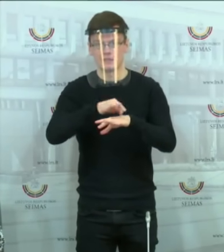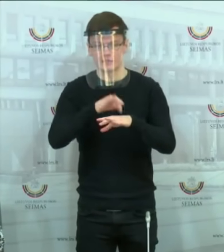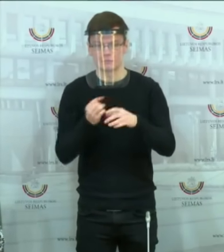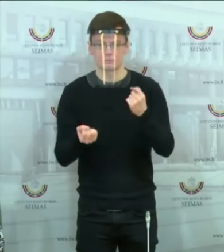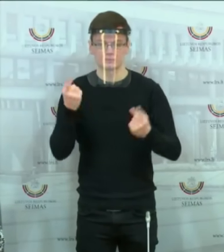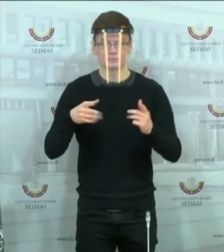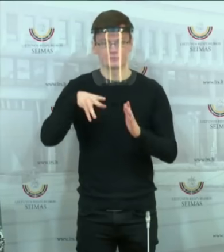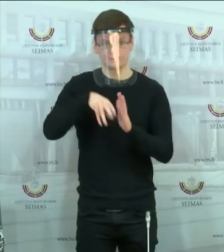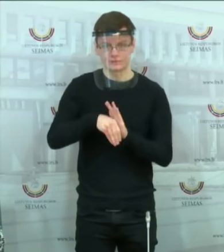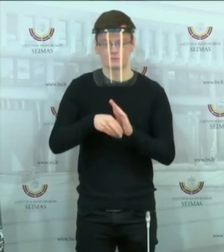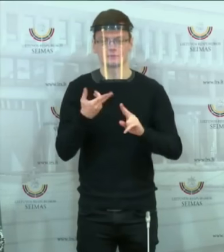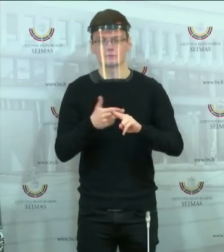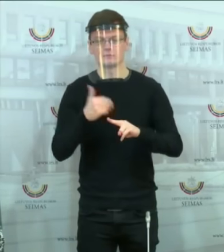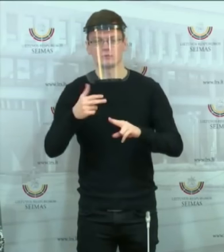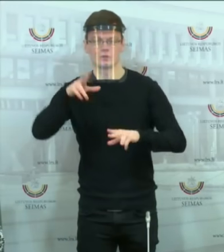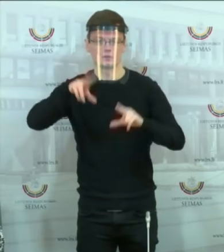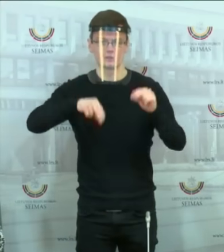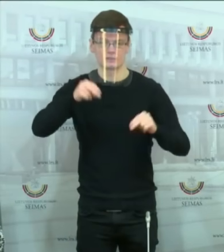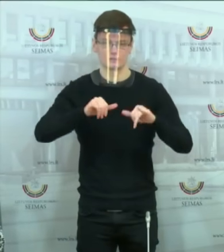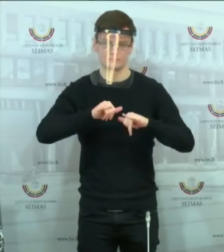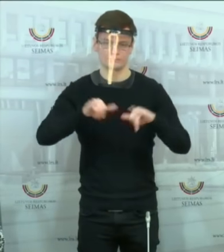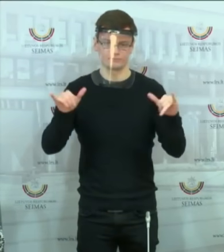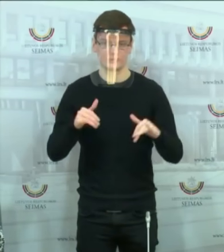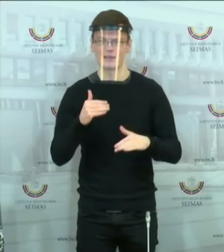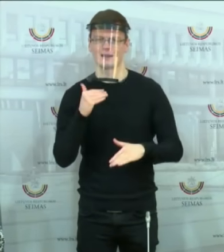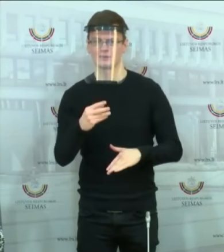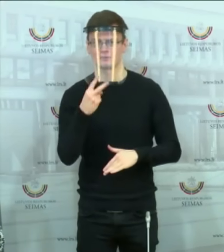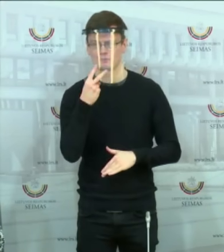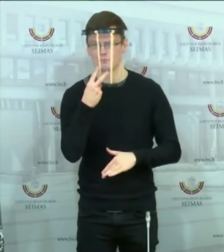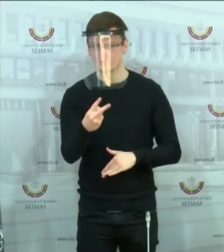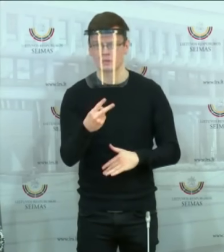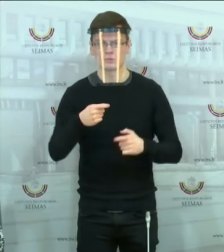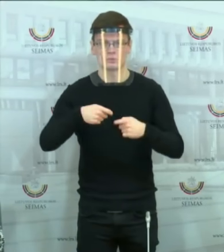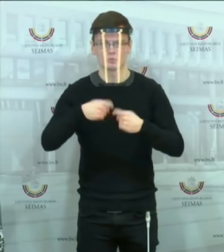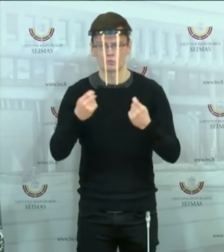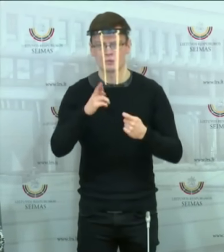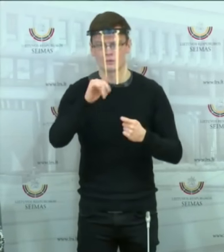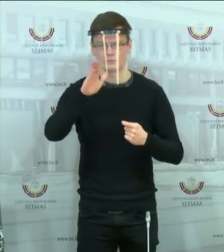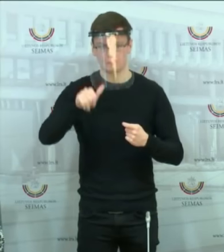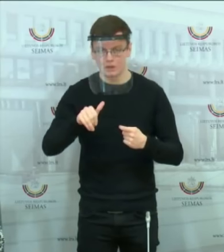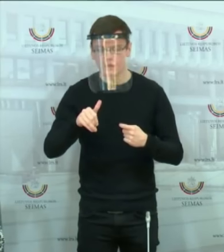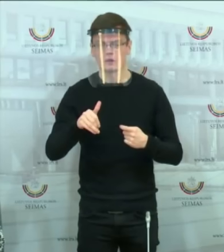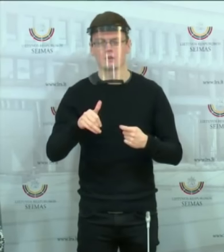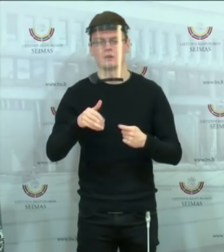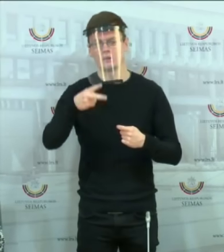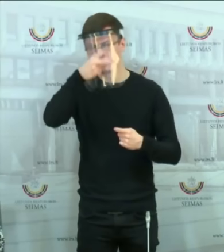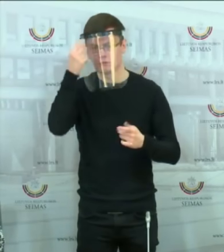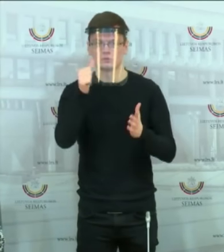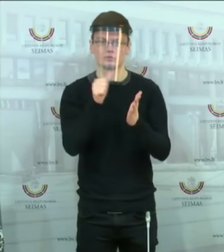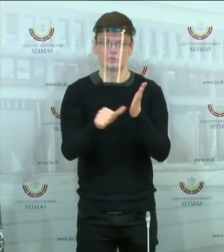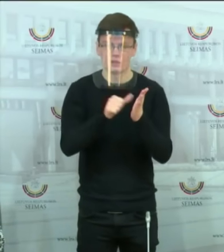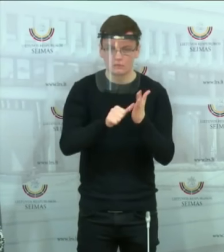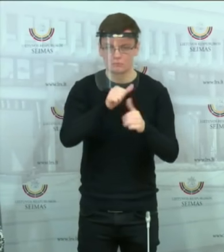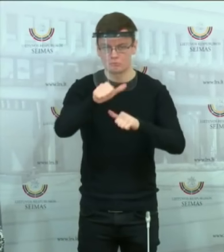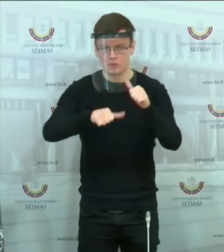kart didesnė. Už tai tikrai labai aiškiai matosi ta lūžio riba Lietuvoje, tas 60 ir vyresnis amžius, dėl